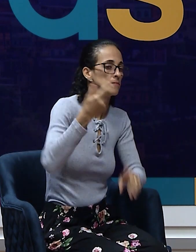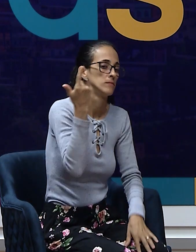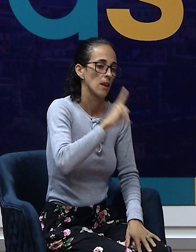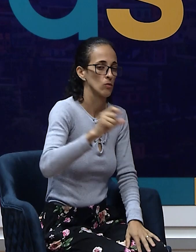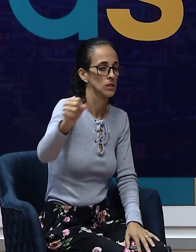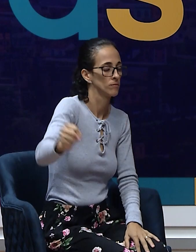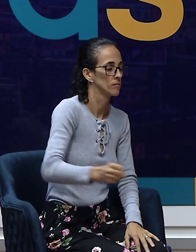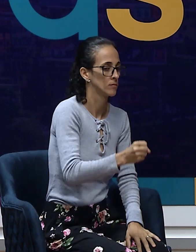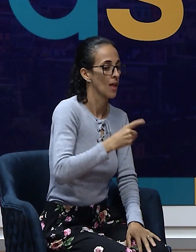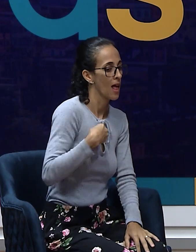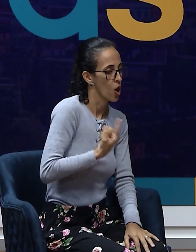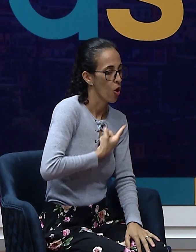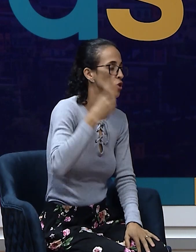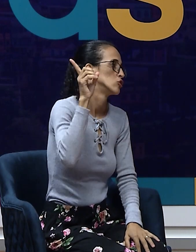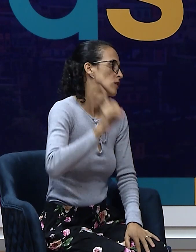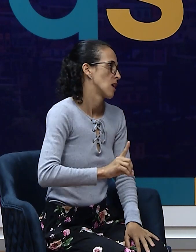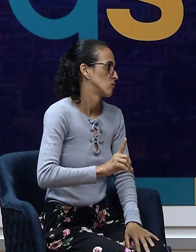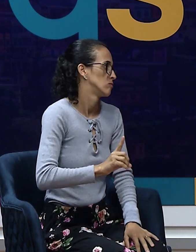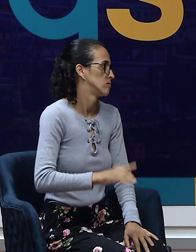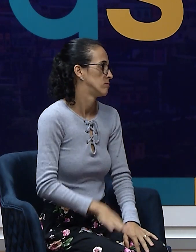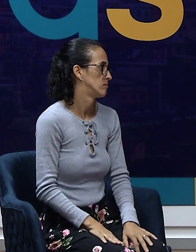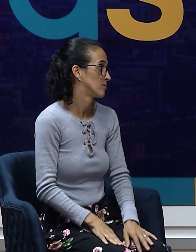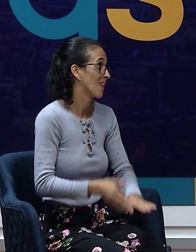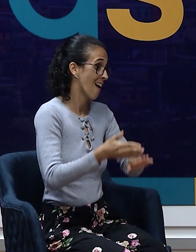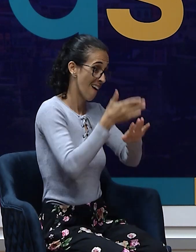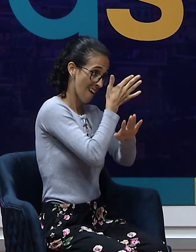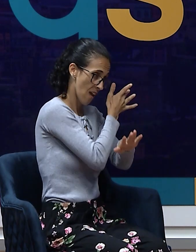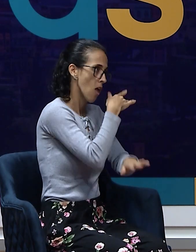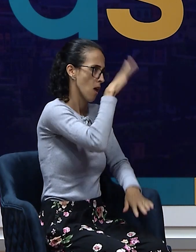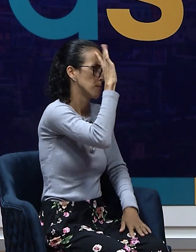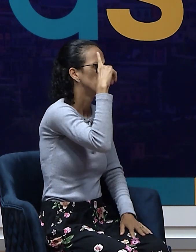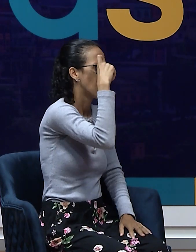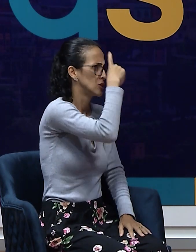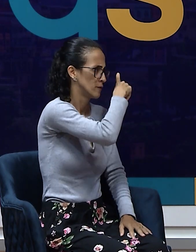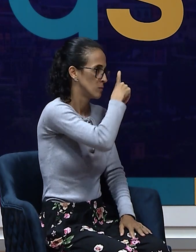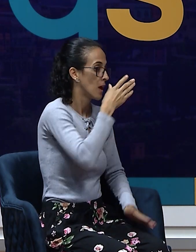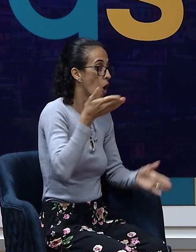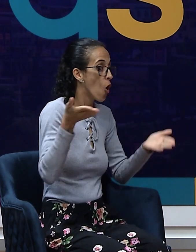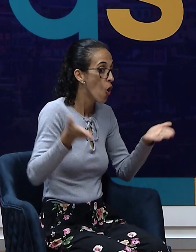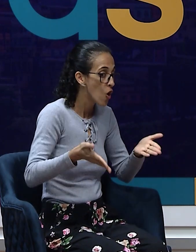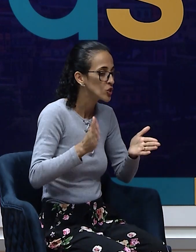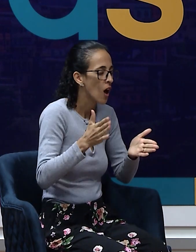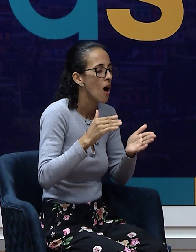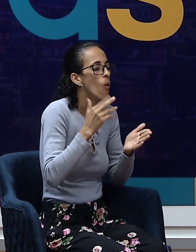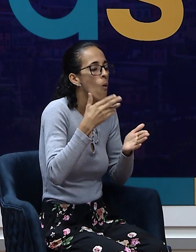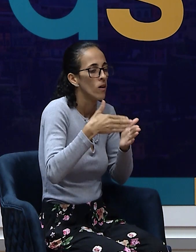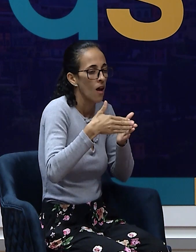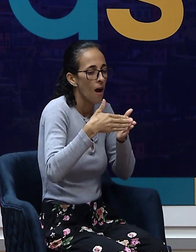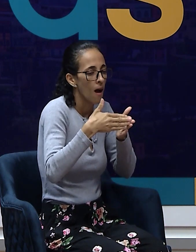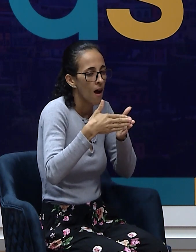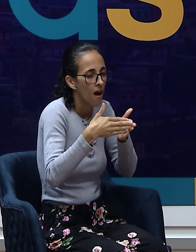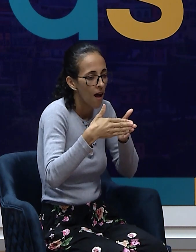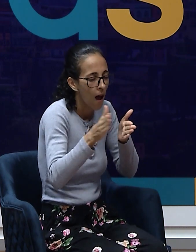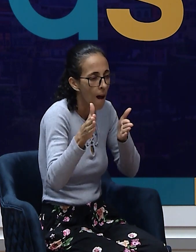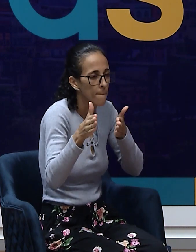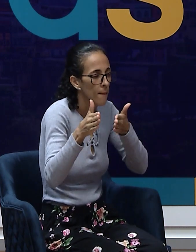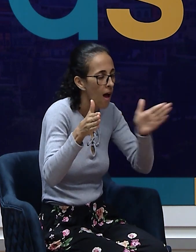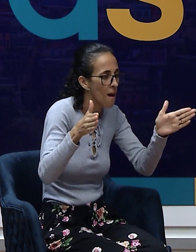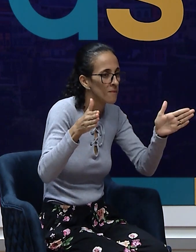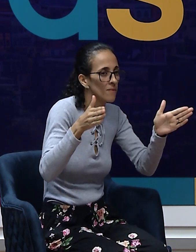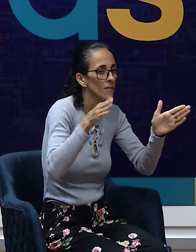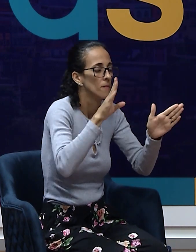fácil, não. É uma luta diária, todos os dias. Agora nós precisamos tradutor e intérprete, é um direito. Agora antigamente era muito difícil